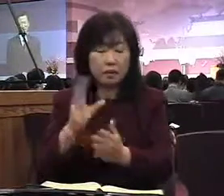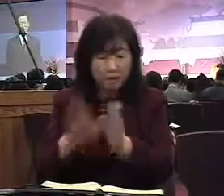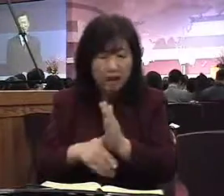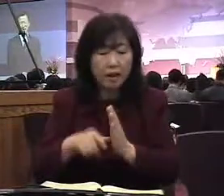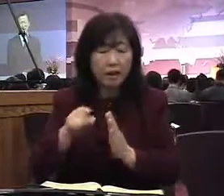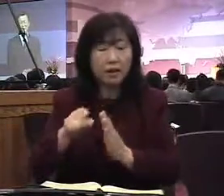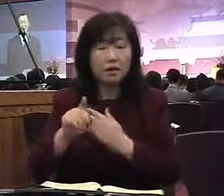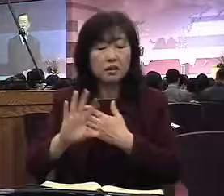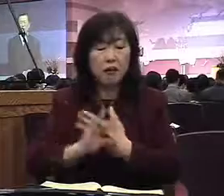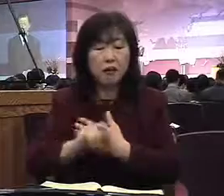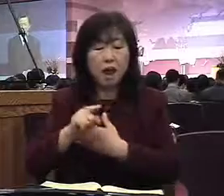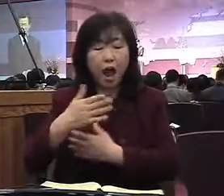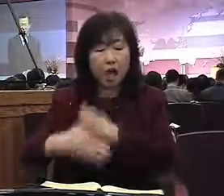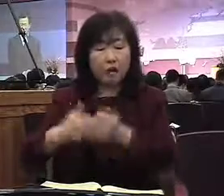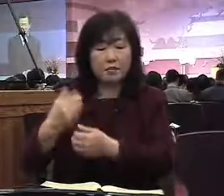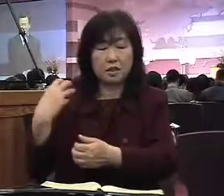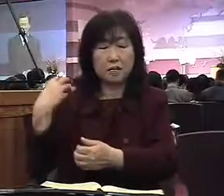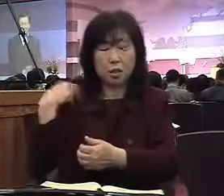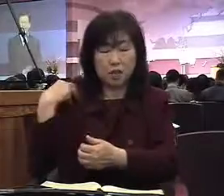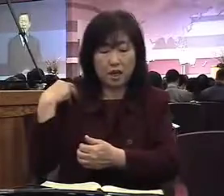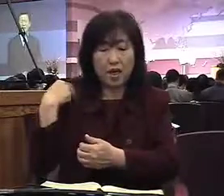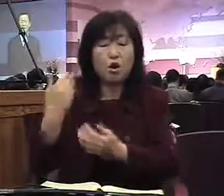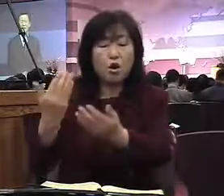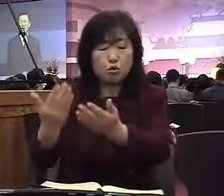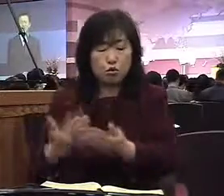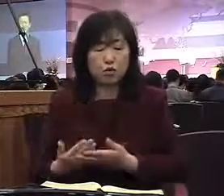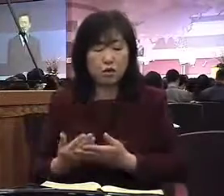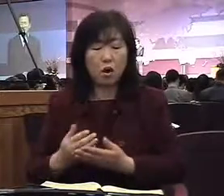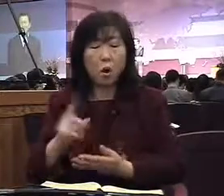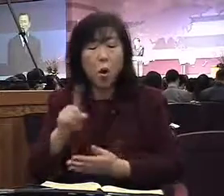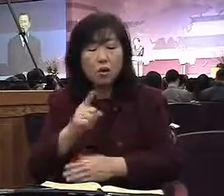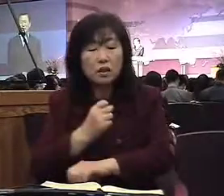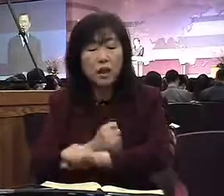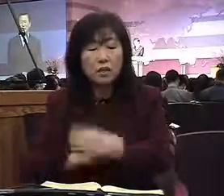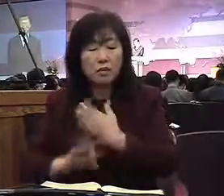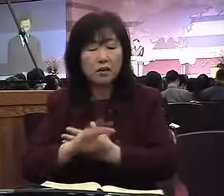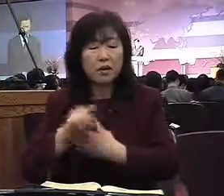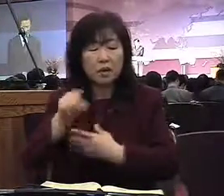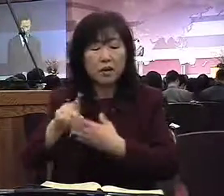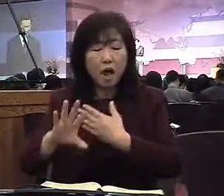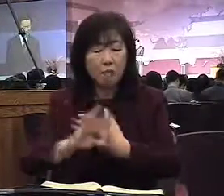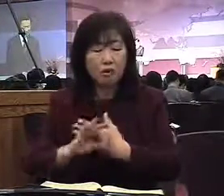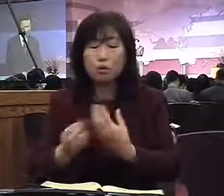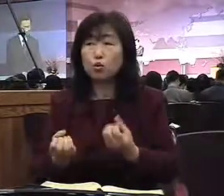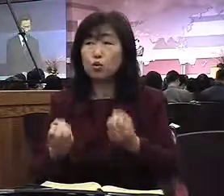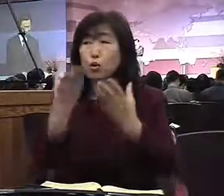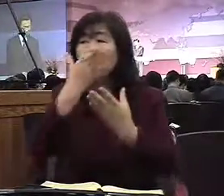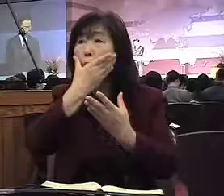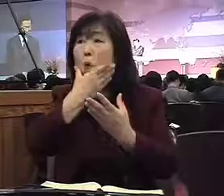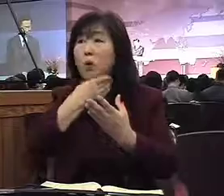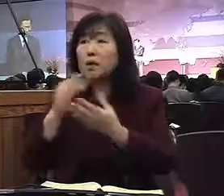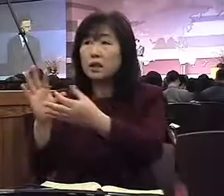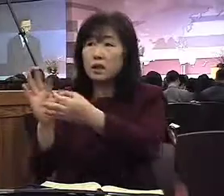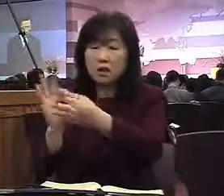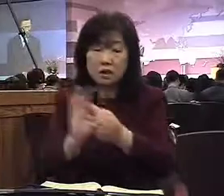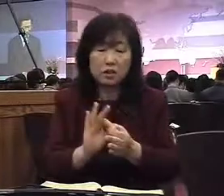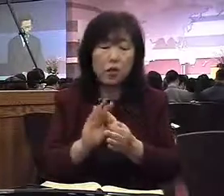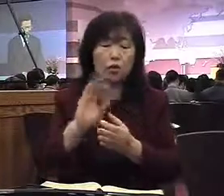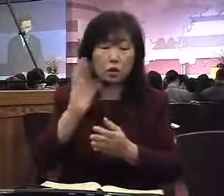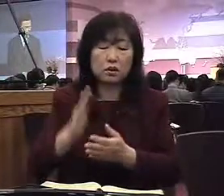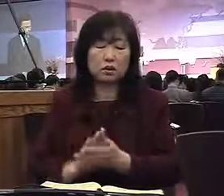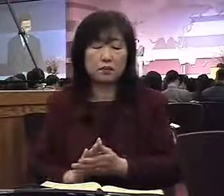주신다. 그럼 그게 뭐냐는 거예요. 어떻게 할 때 우리에게 이런 그리하면의 축복이 이어지느냐. 먼저 여기 2절에